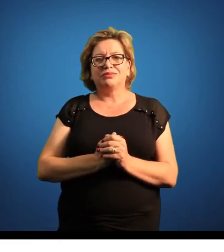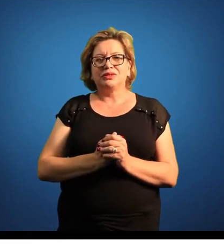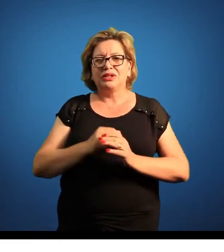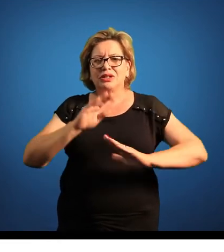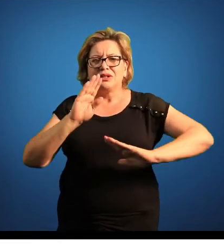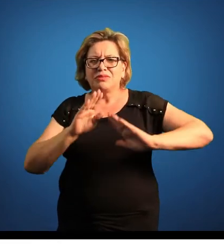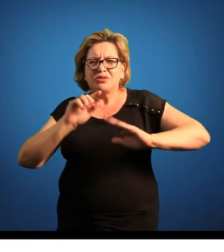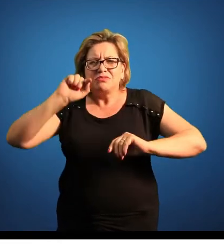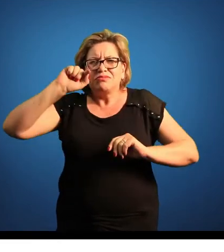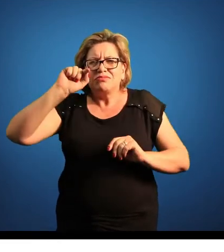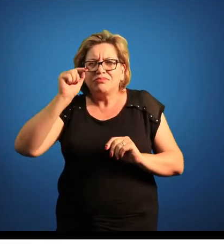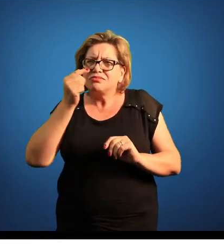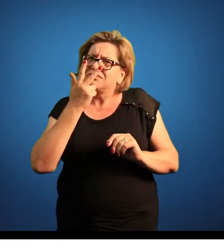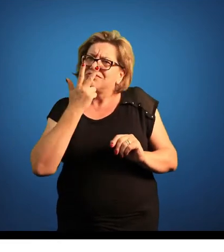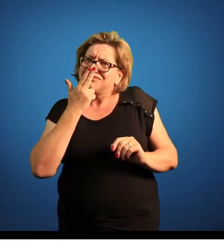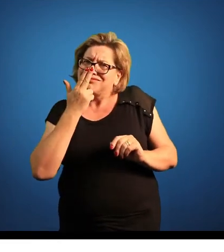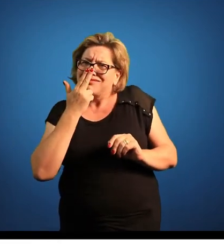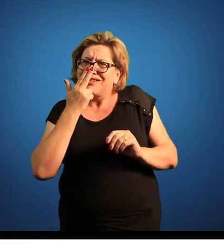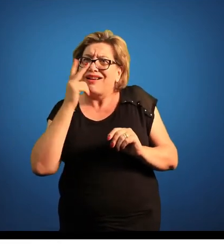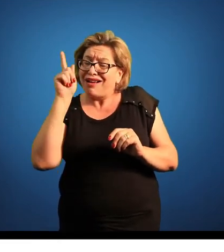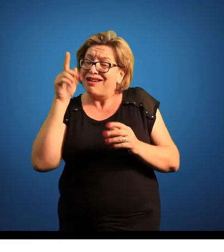Será que o 1.000 já não representa bem?